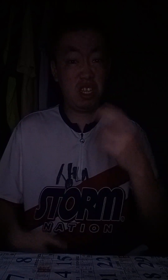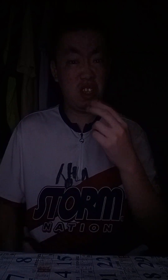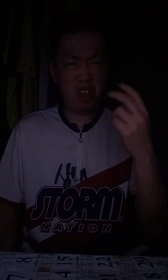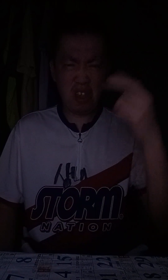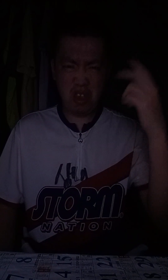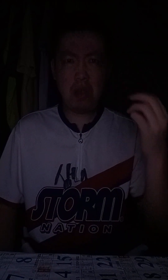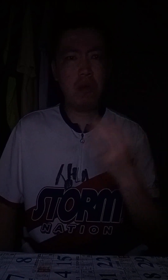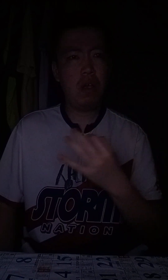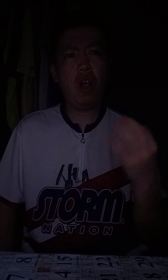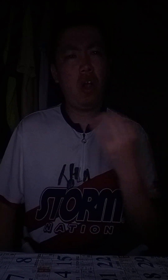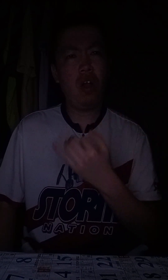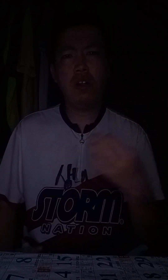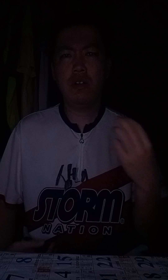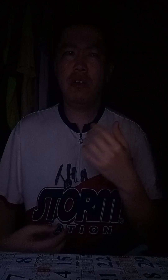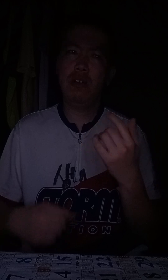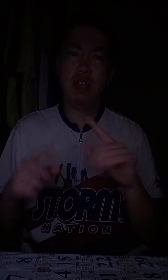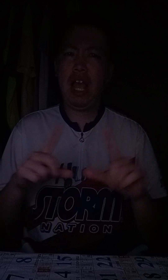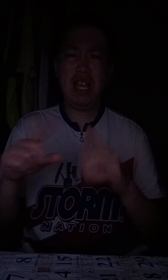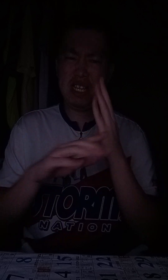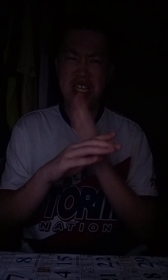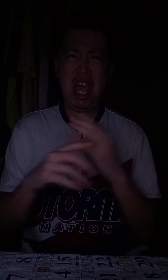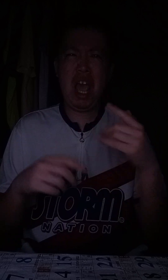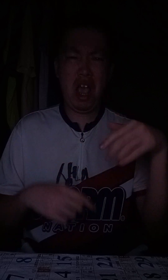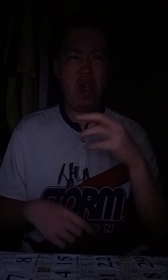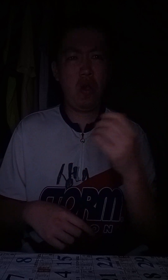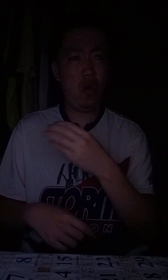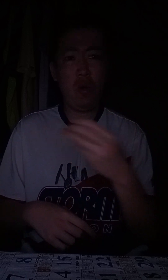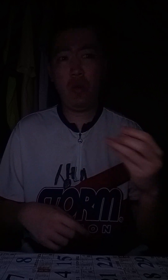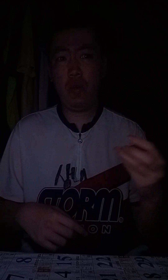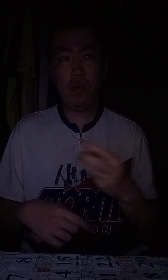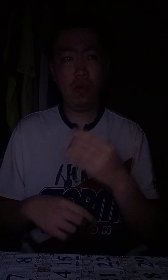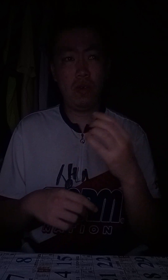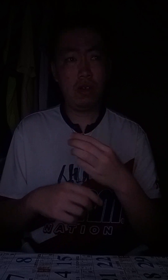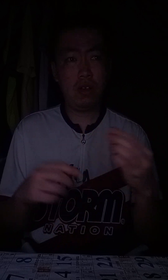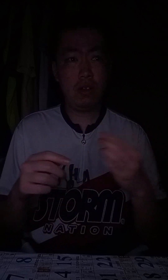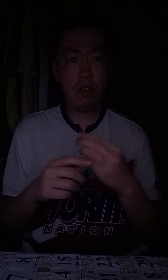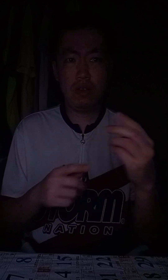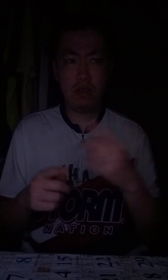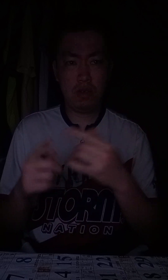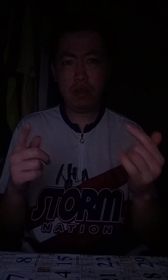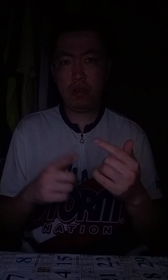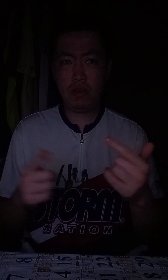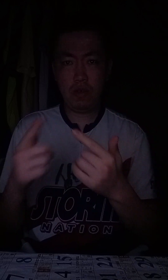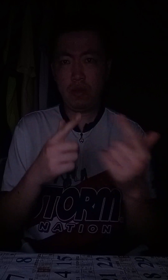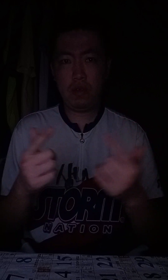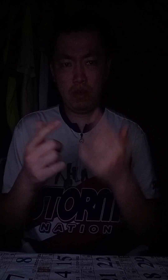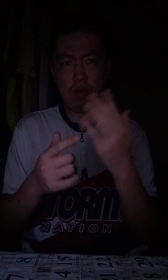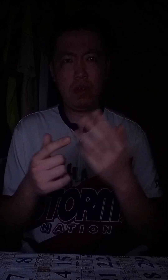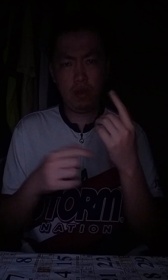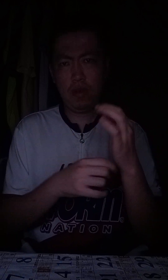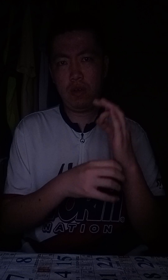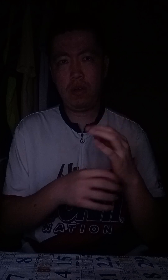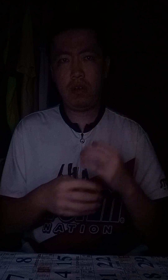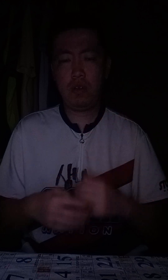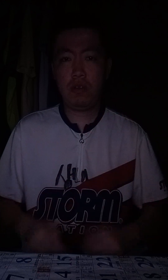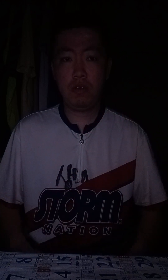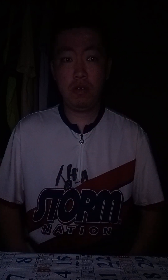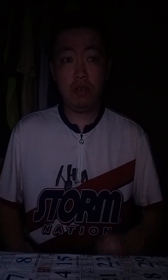때문에 답답해서 살기 싫다. 학폭은 너희가 한 것이다. 평생 속죄하면서 살라고 적었습니다. 어느 순간부터